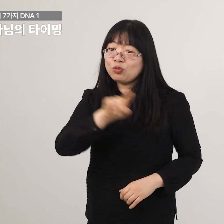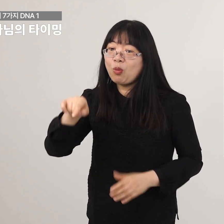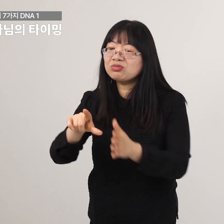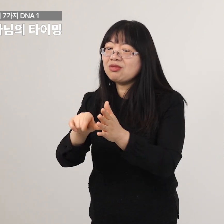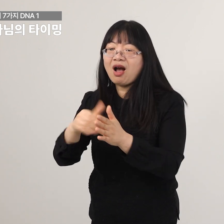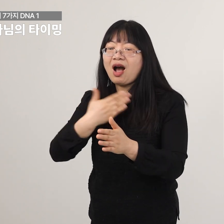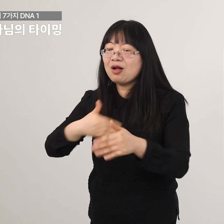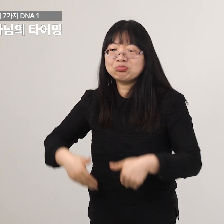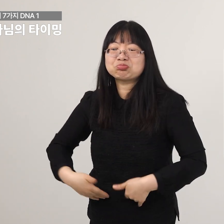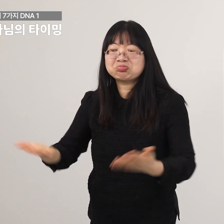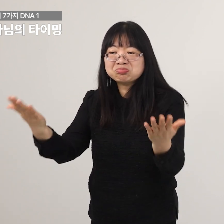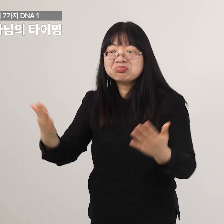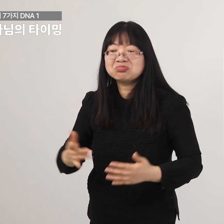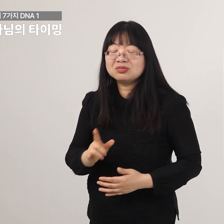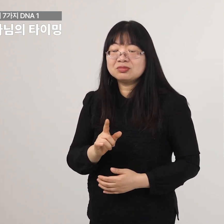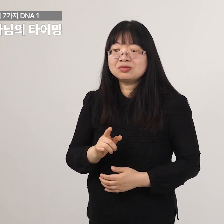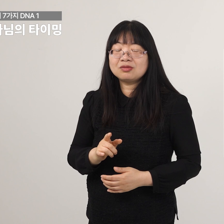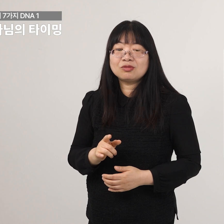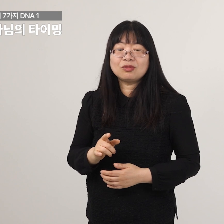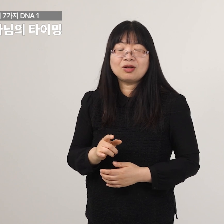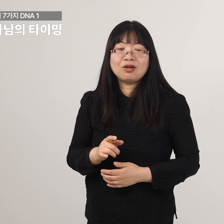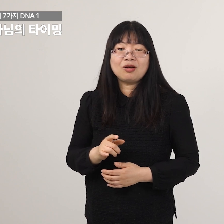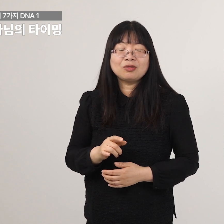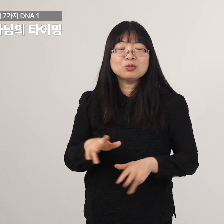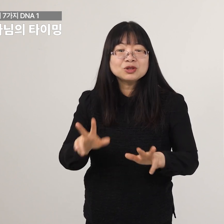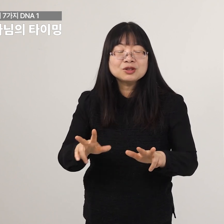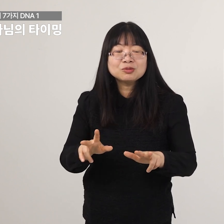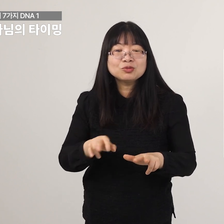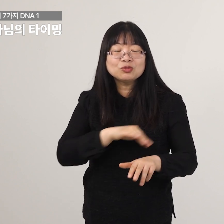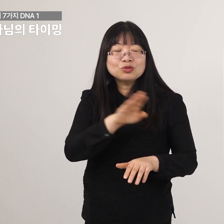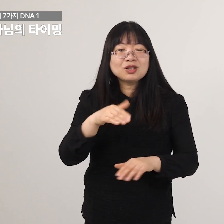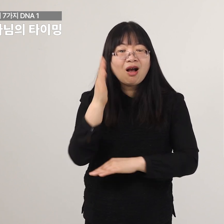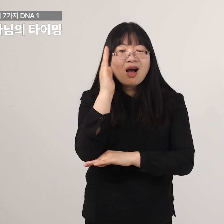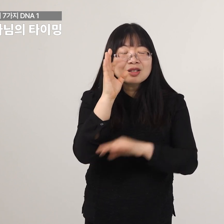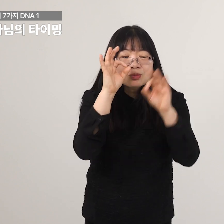그러면 그럼 뭘 들으라는 거예요.